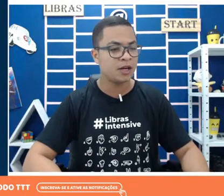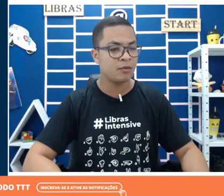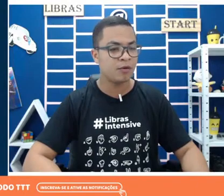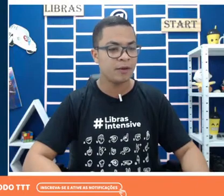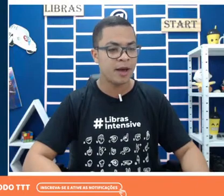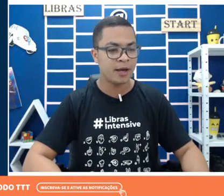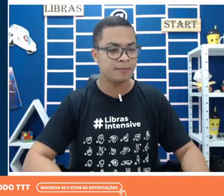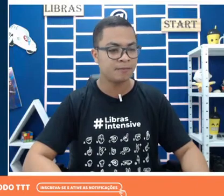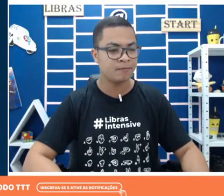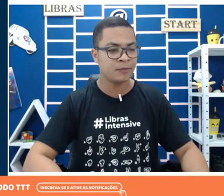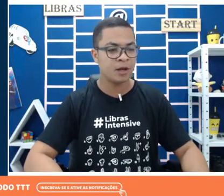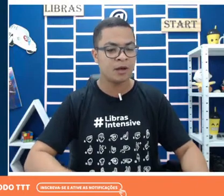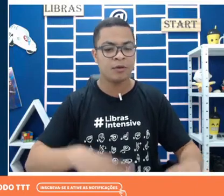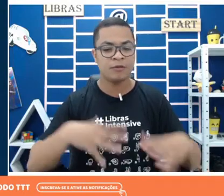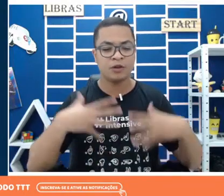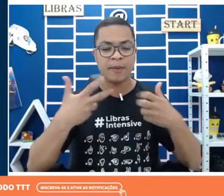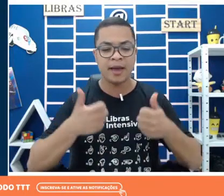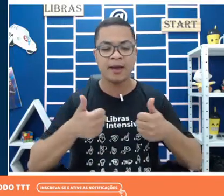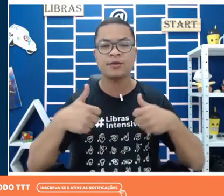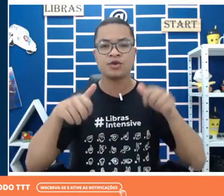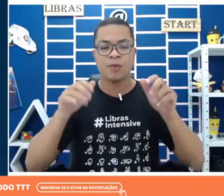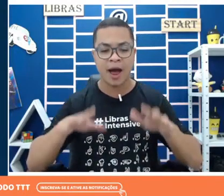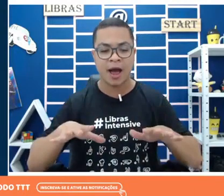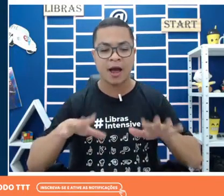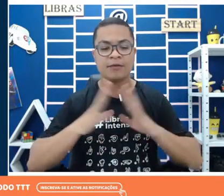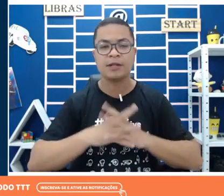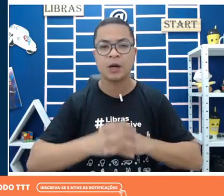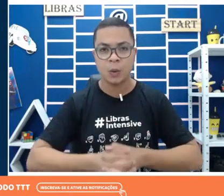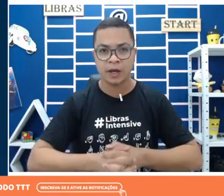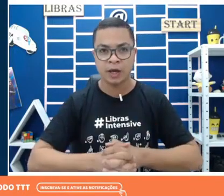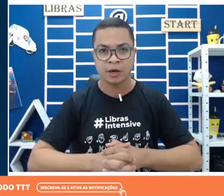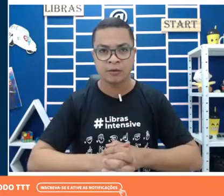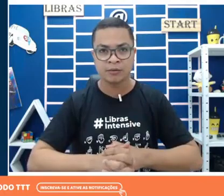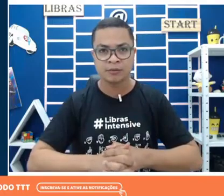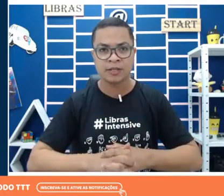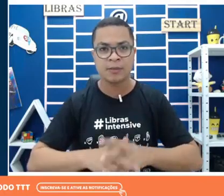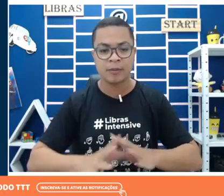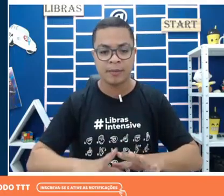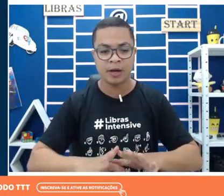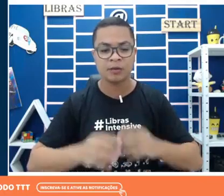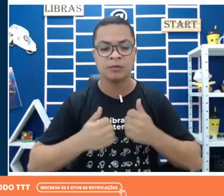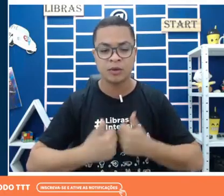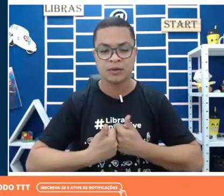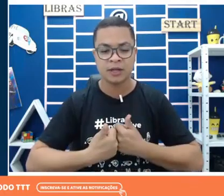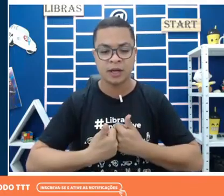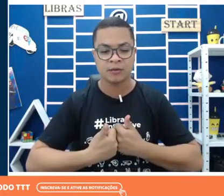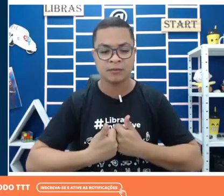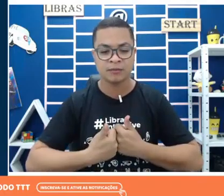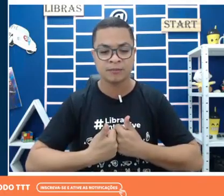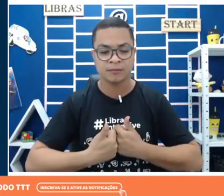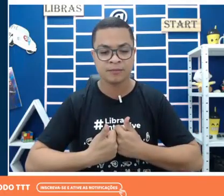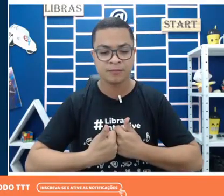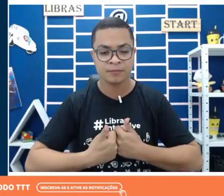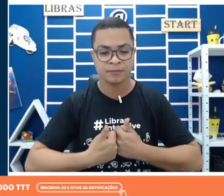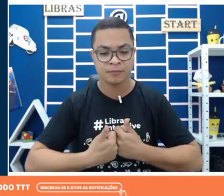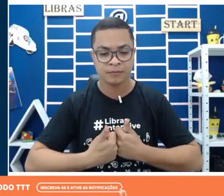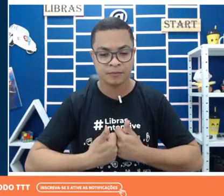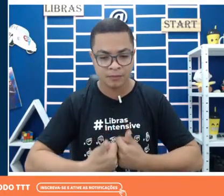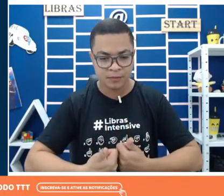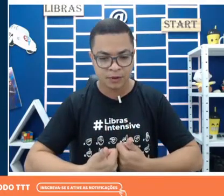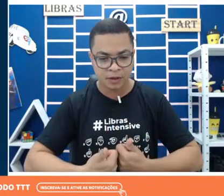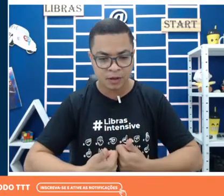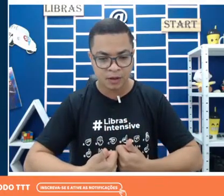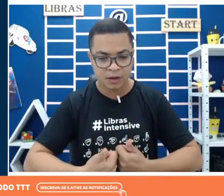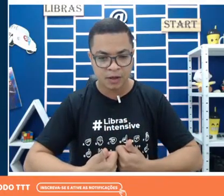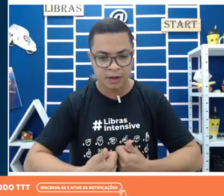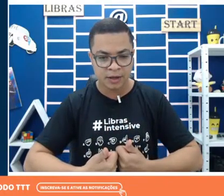Estão conseguindo me ouvir bem? Me ouvindo bem, suave, tranquilo, sem problema nenhum, estão conseguindo?